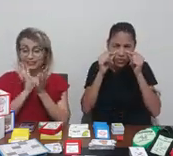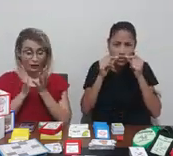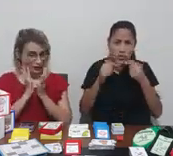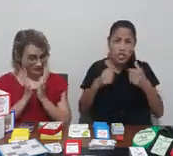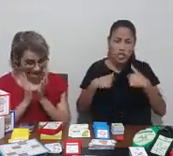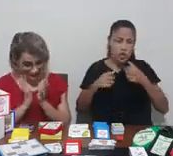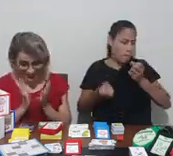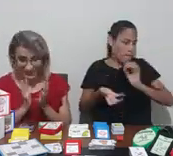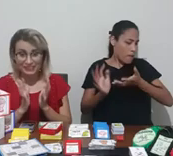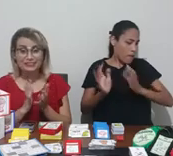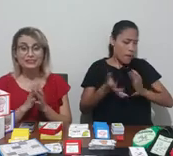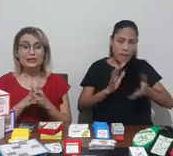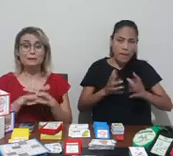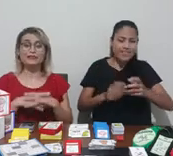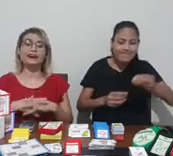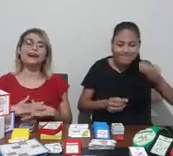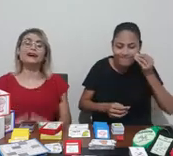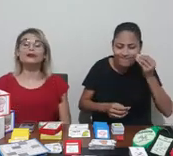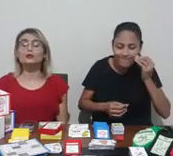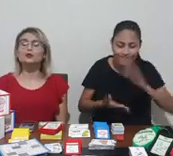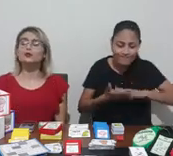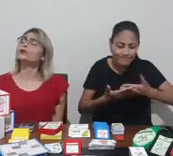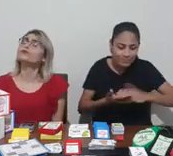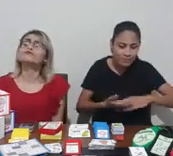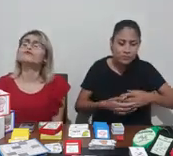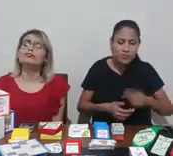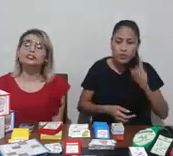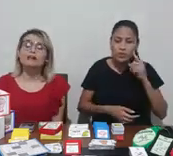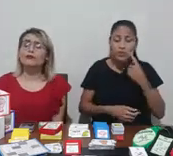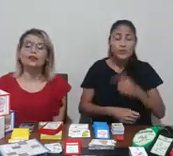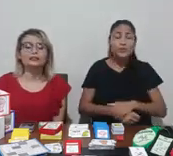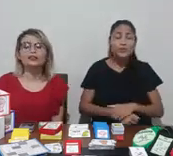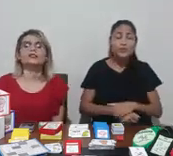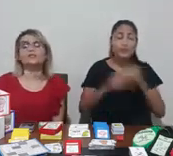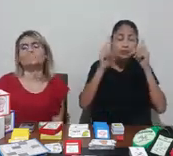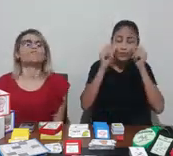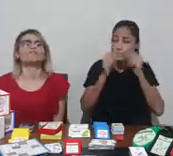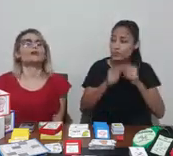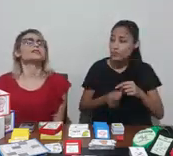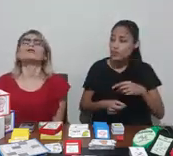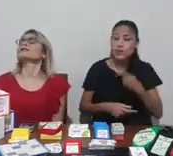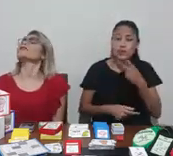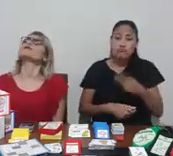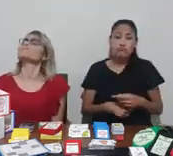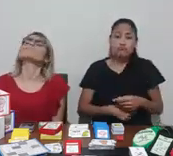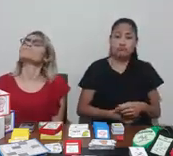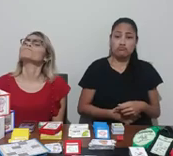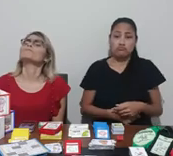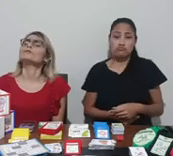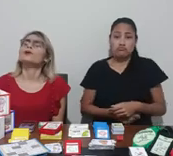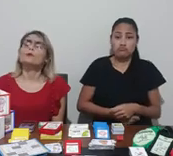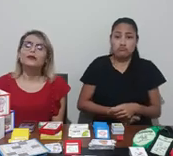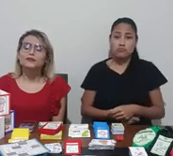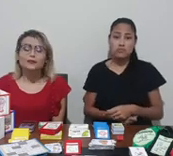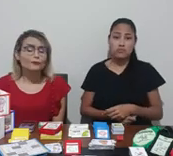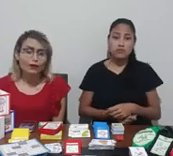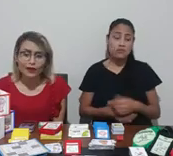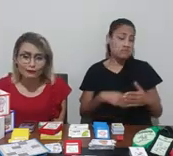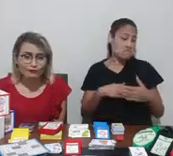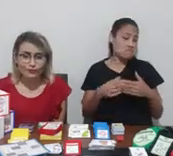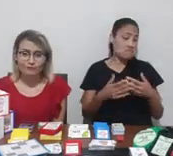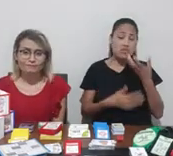sala de aula tentando interpretar e o surdo fechava o olho, ele fazia assim, balançava assim, fazia. Como quem dizia, eu